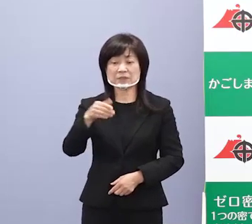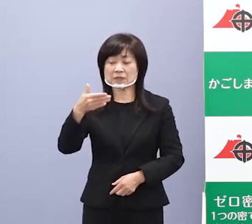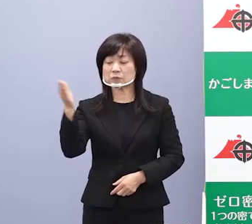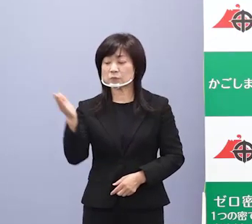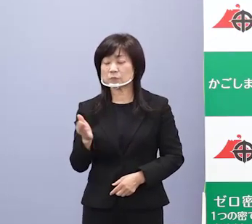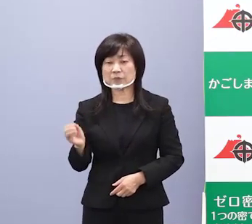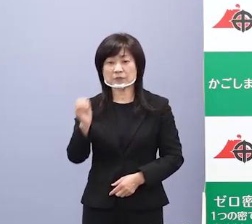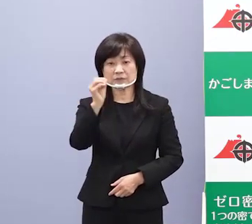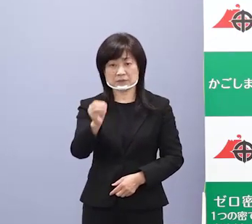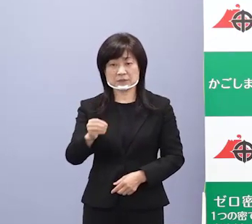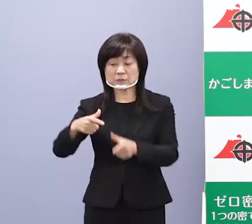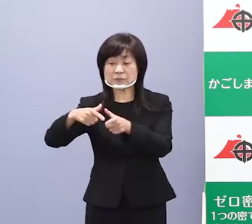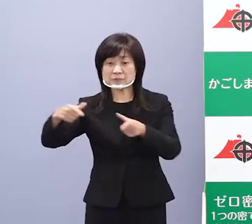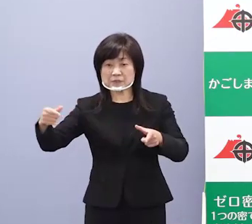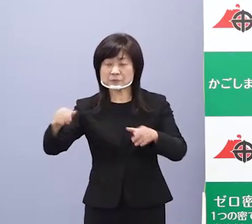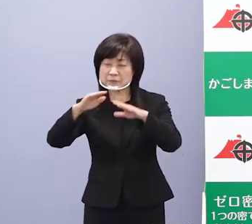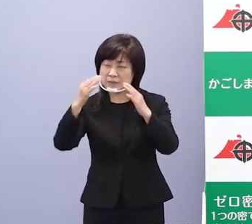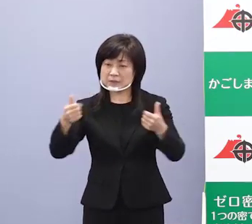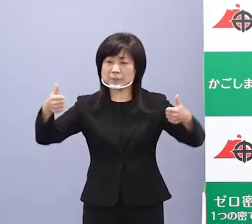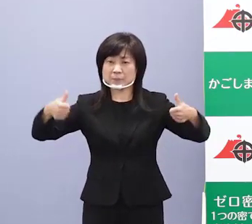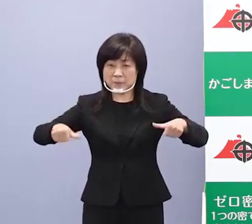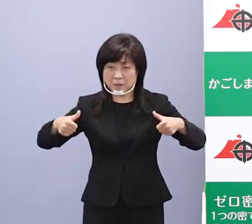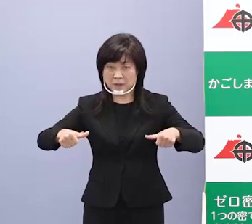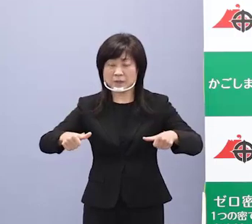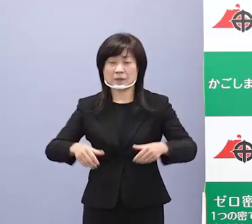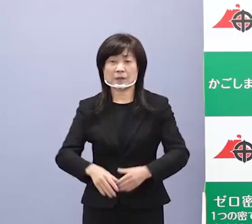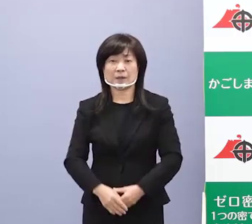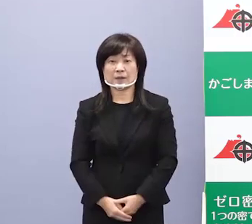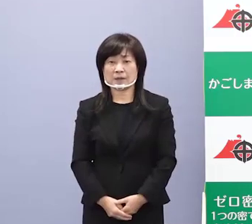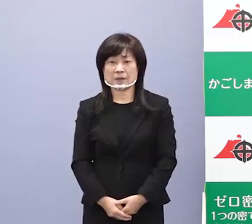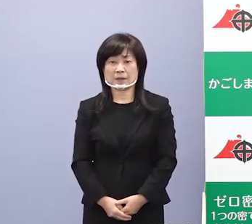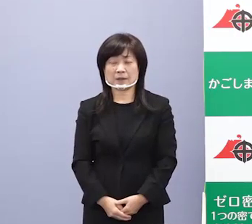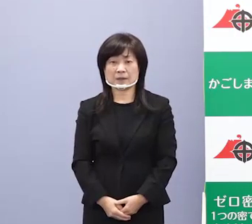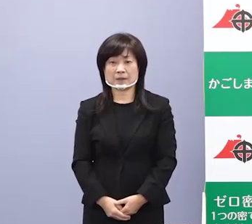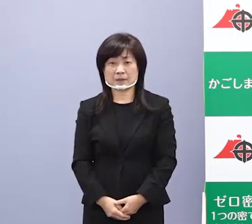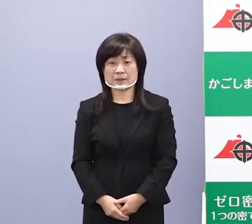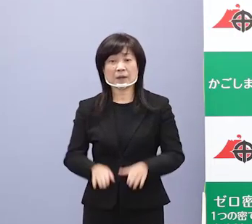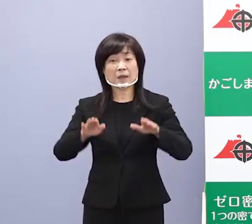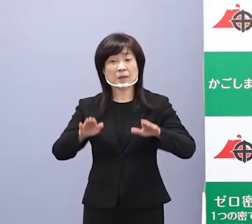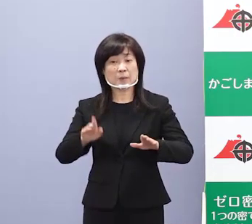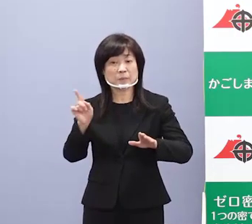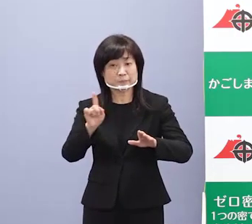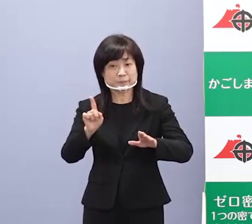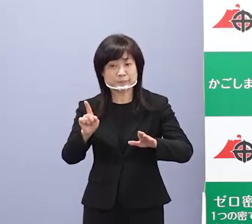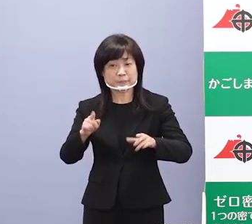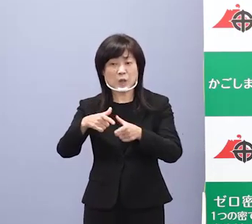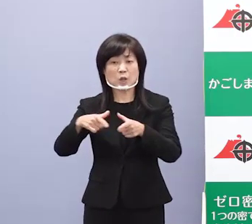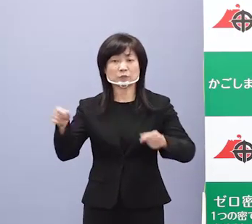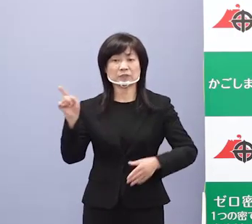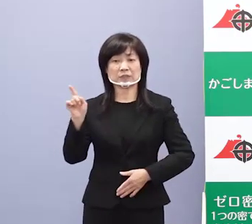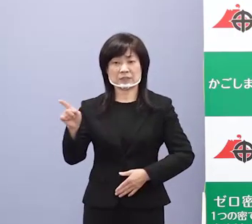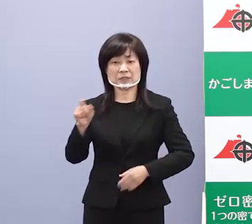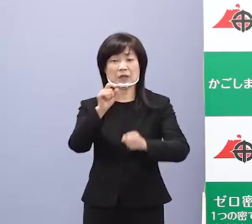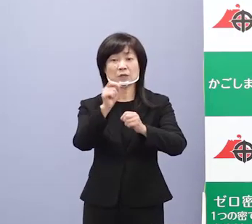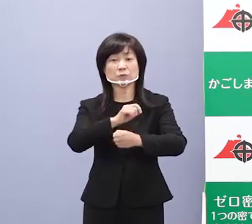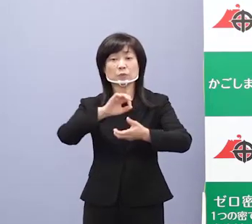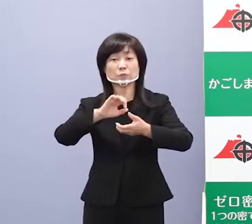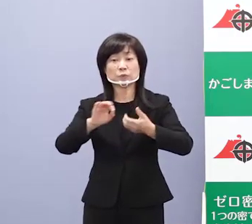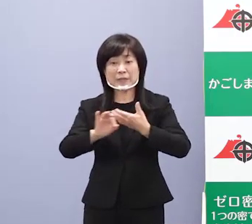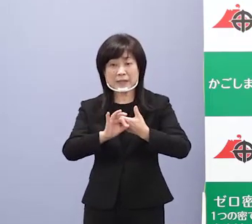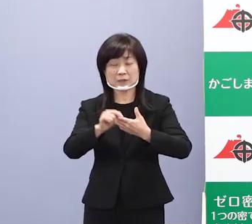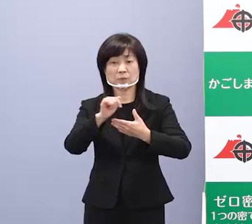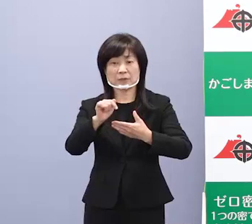32.9% で全国とほぼ同じ水準で推移しています。現時点では国による特例臨時接種